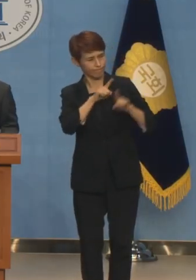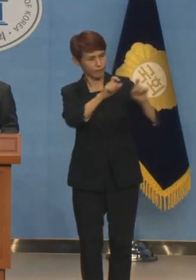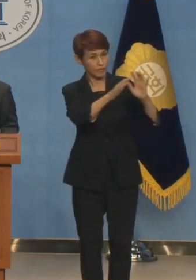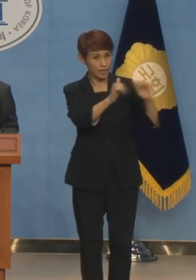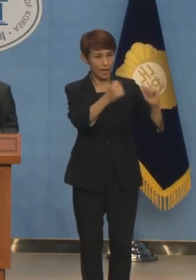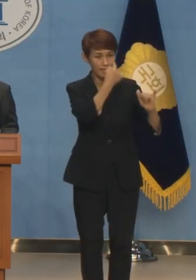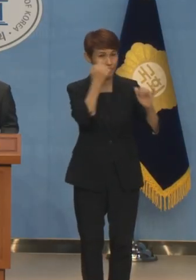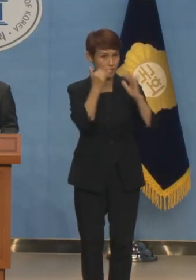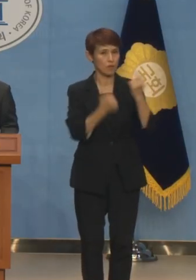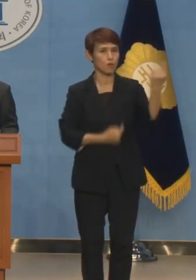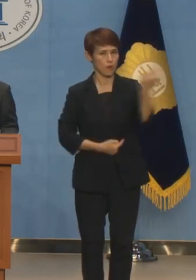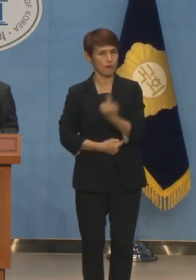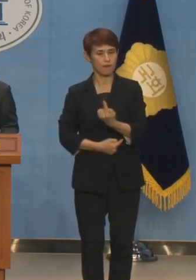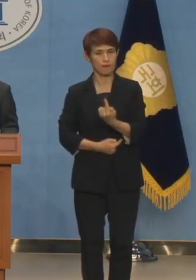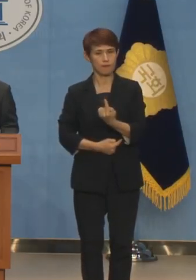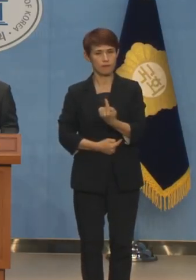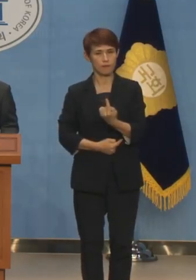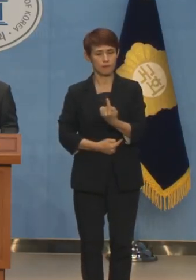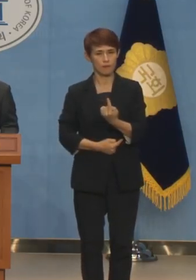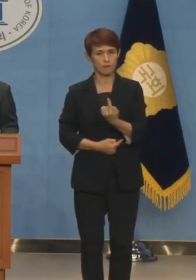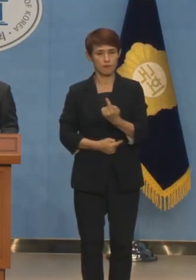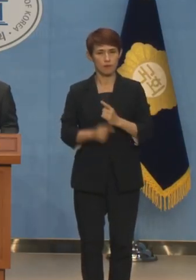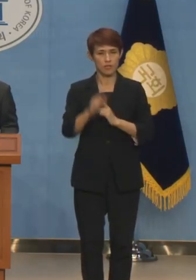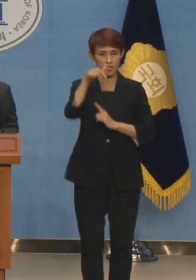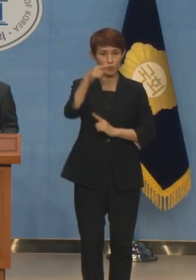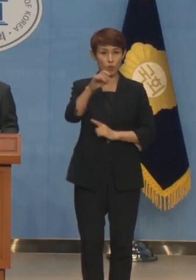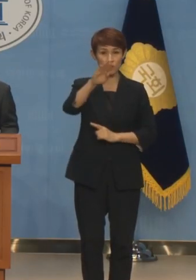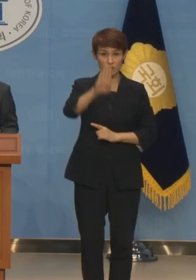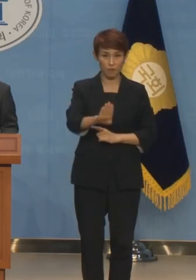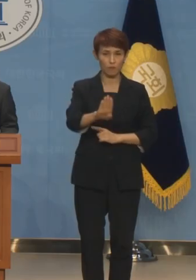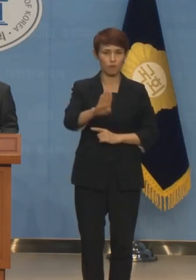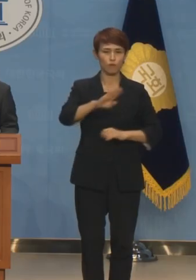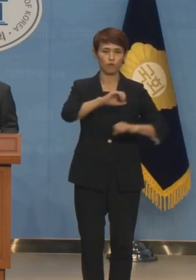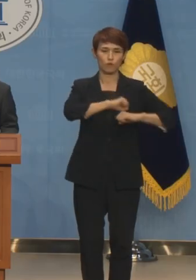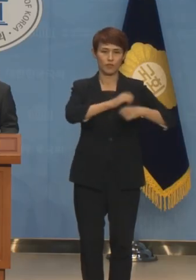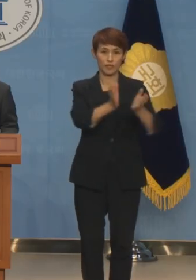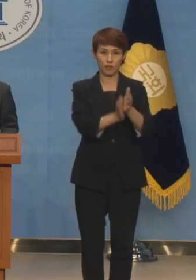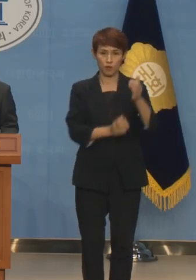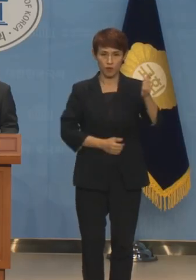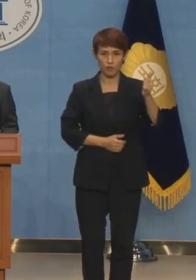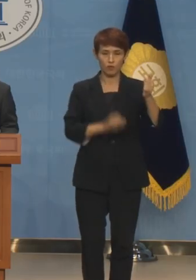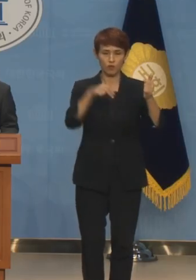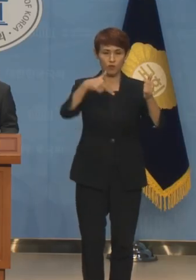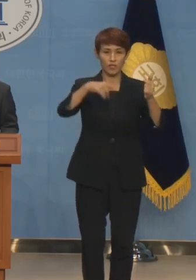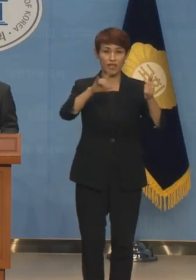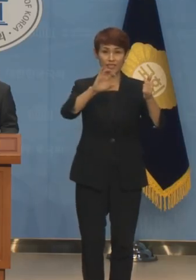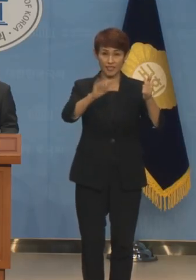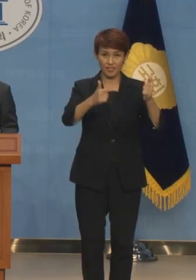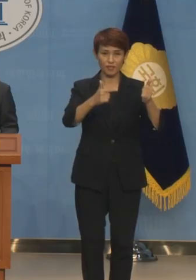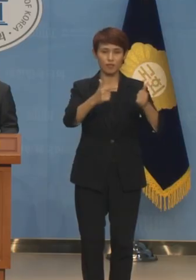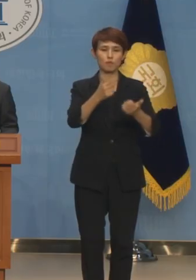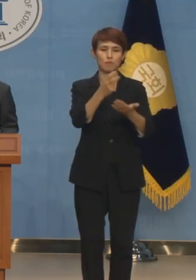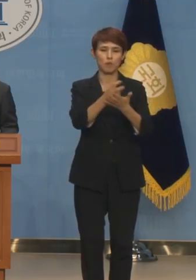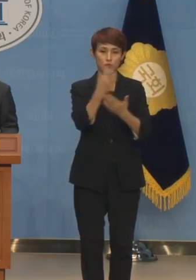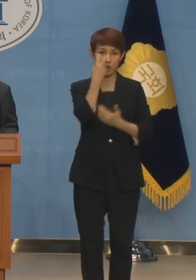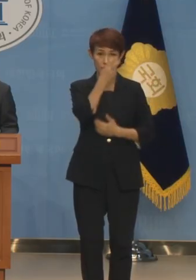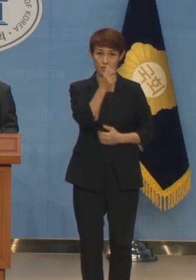증인들이 출석합니다. 이종섭 전 국방부 장관, 유재은 국방부